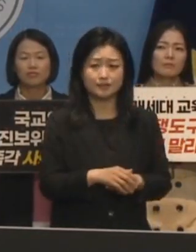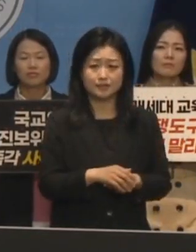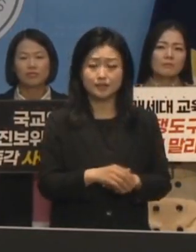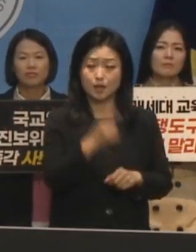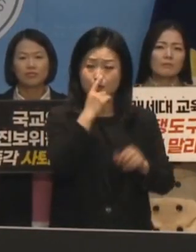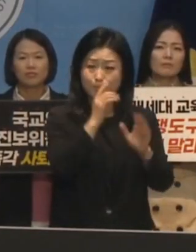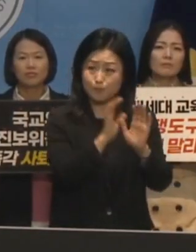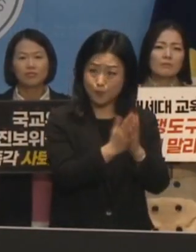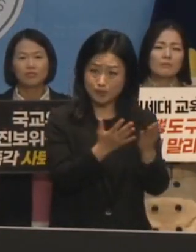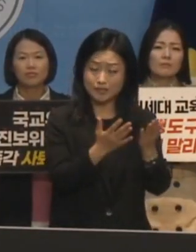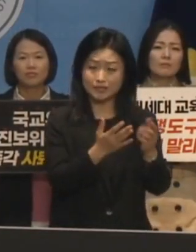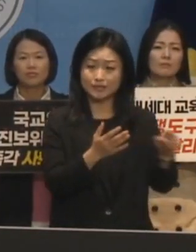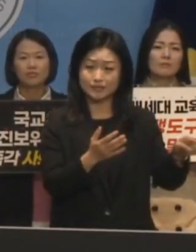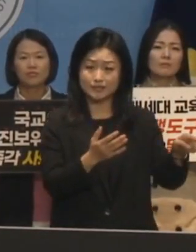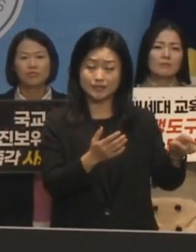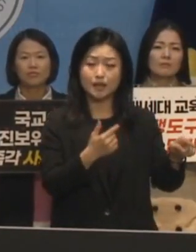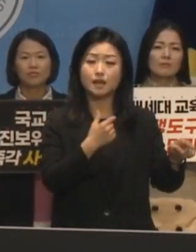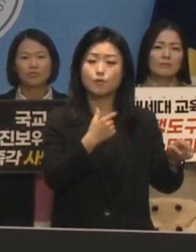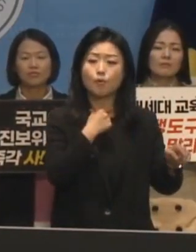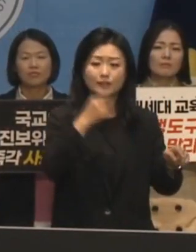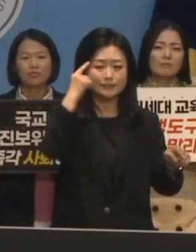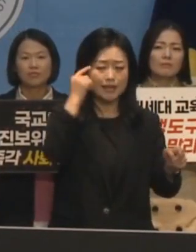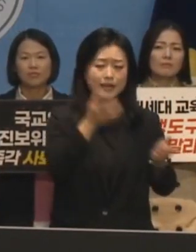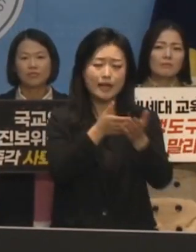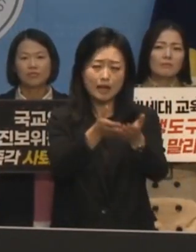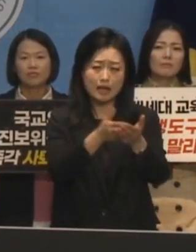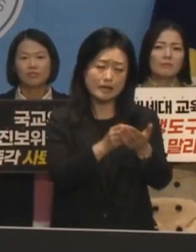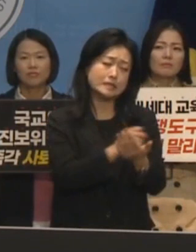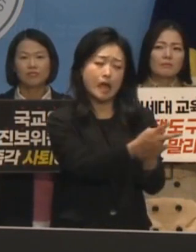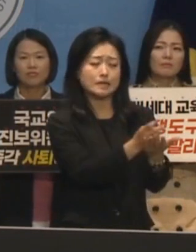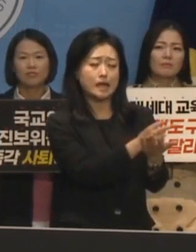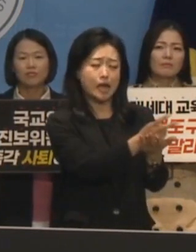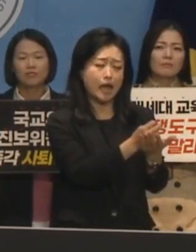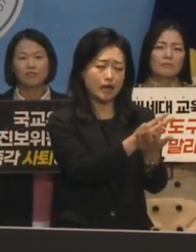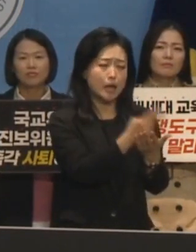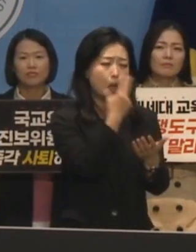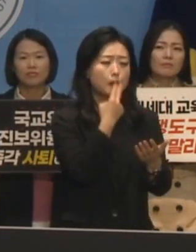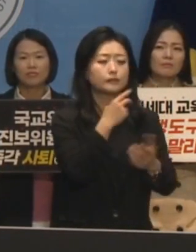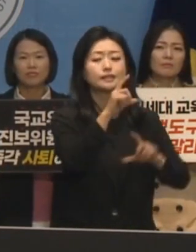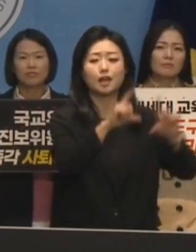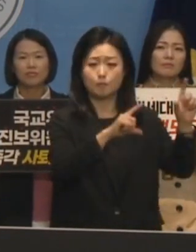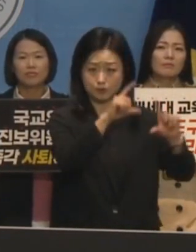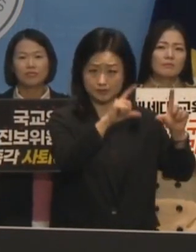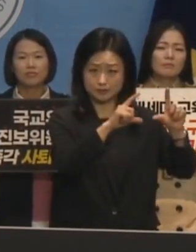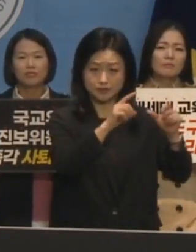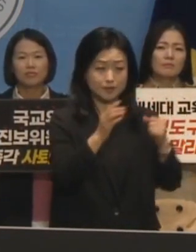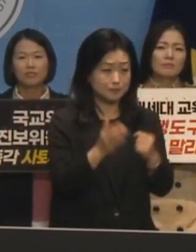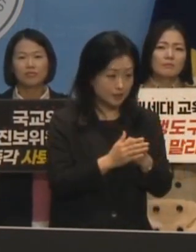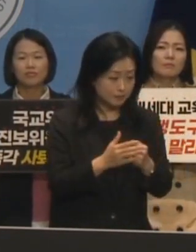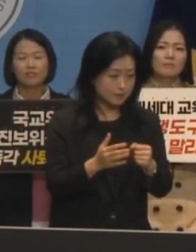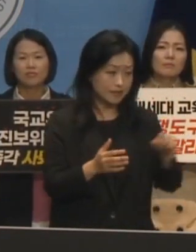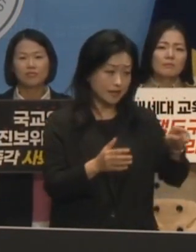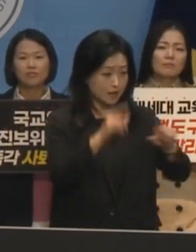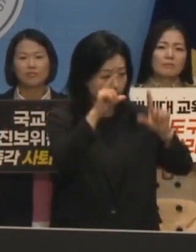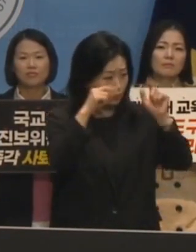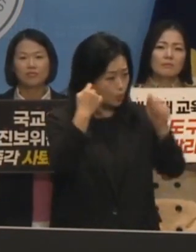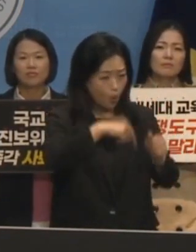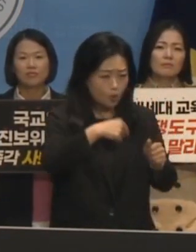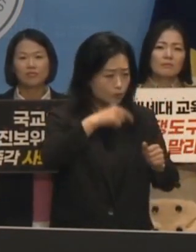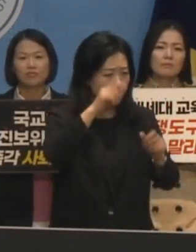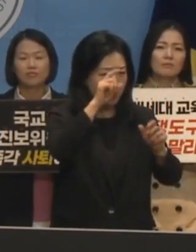위해서 바닥에 드러누워 징징거리는 어린애 같은 유치한 행태로서 그 자체로도